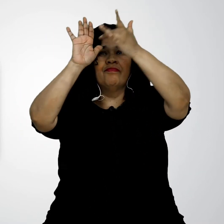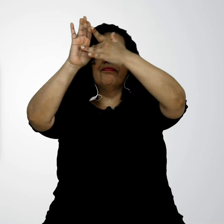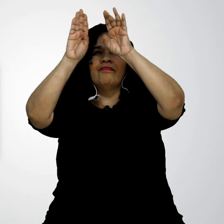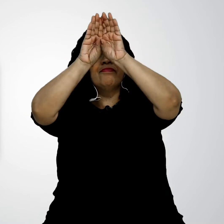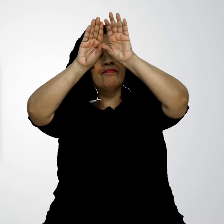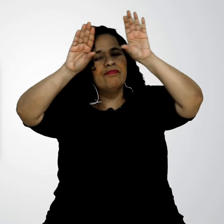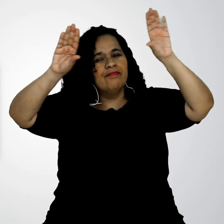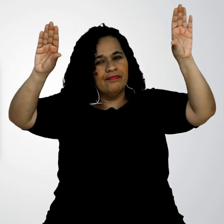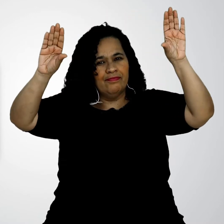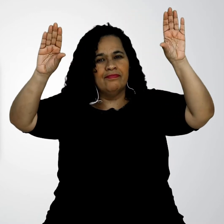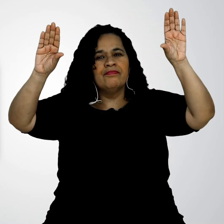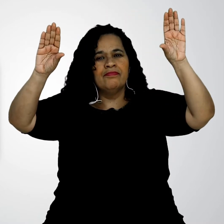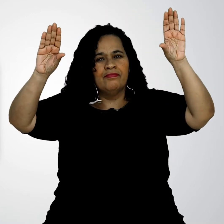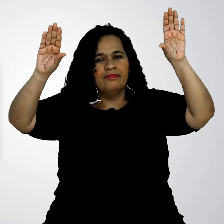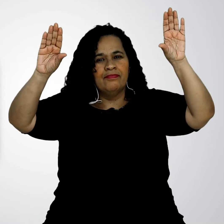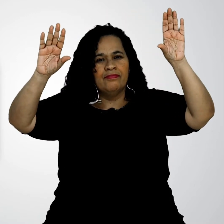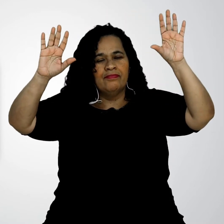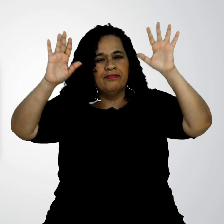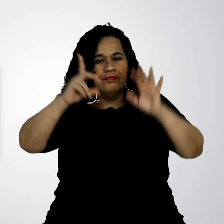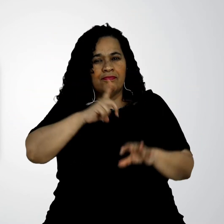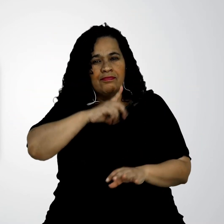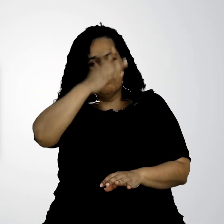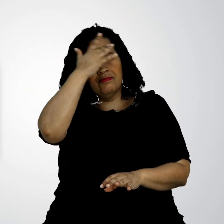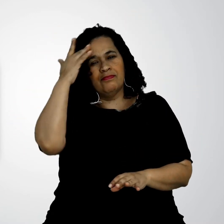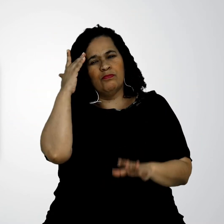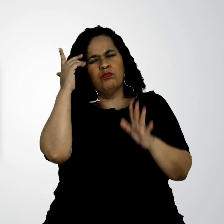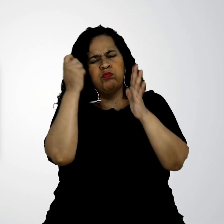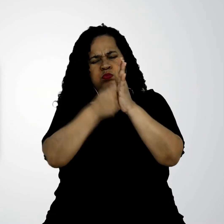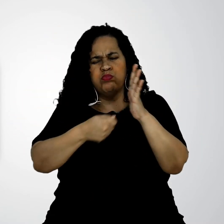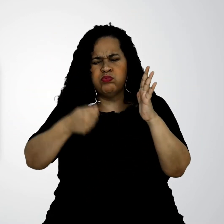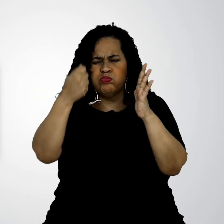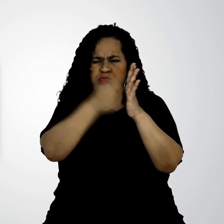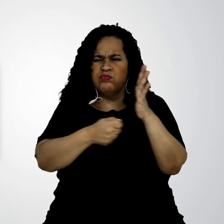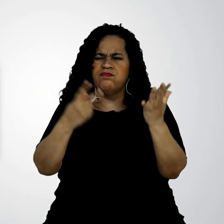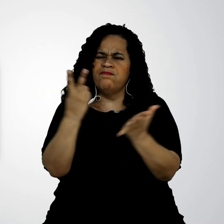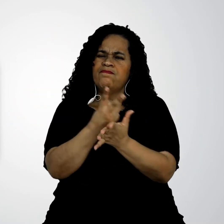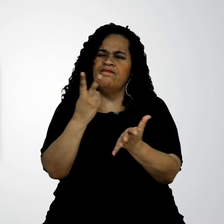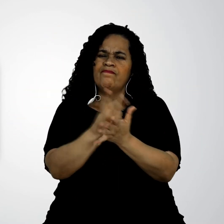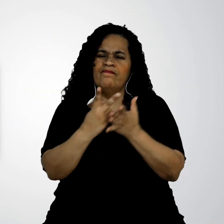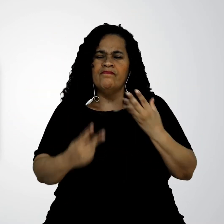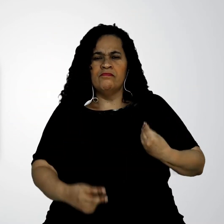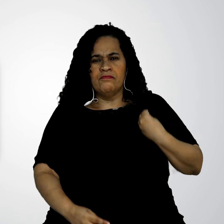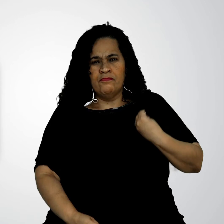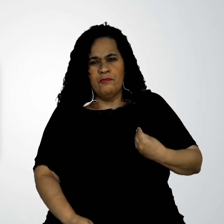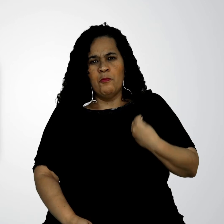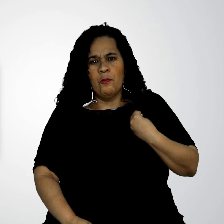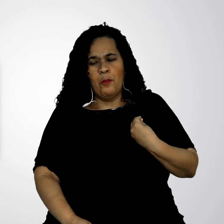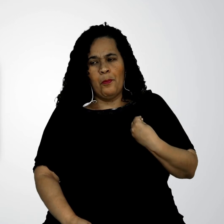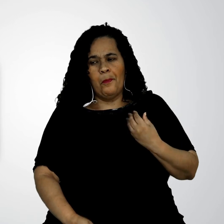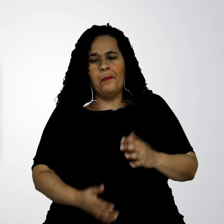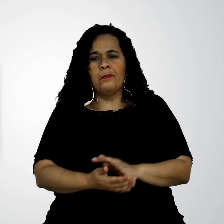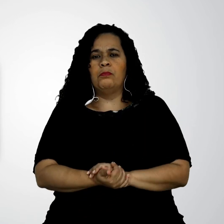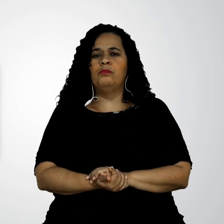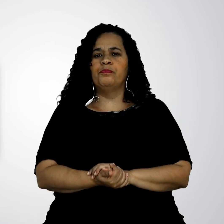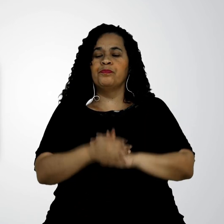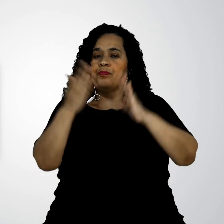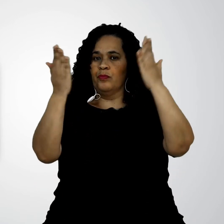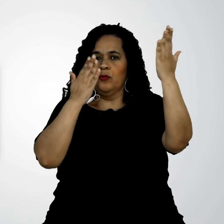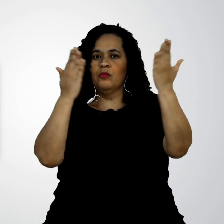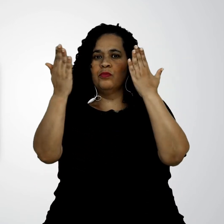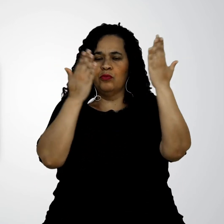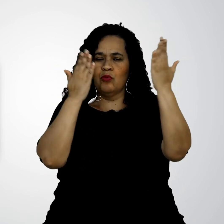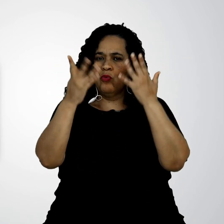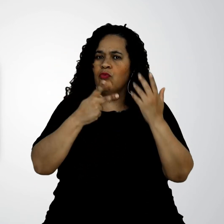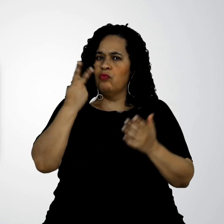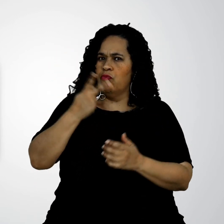terão lutas até a volta de Jesus Cristo, né? Sim, esse psicólogo que a gente conversava, ele